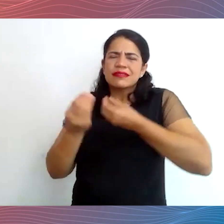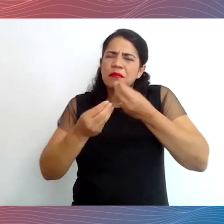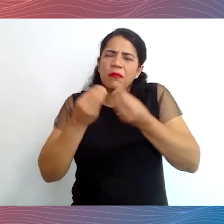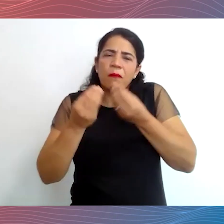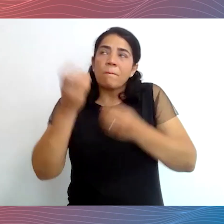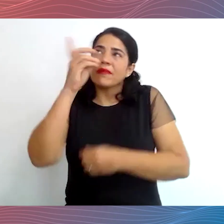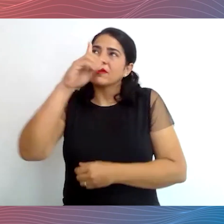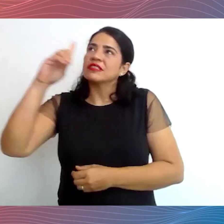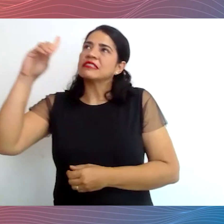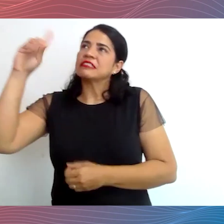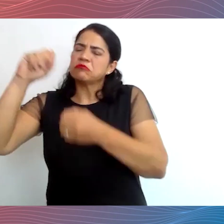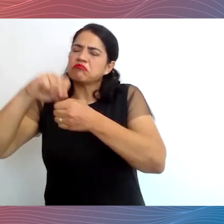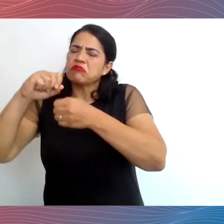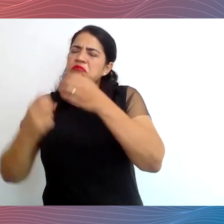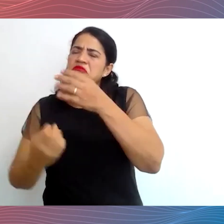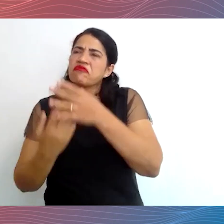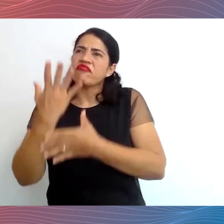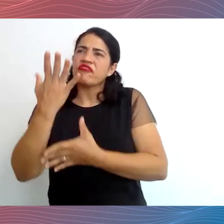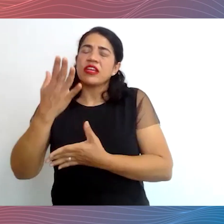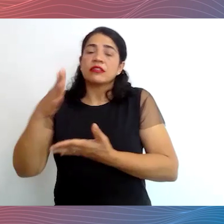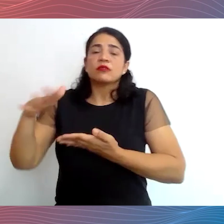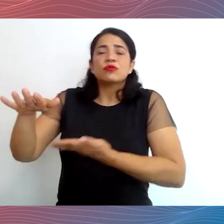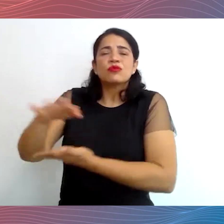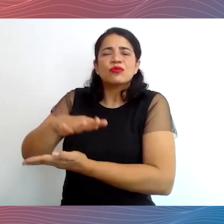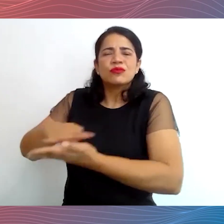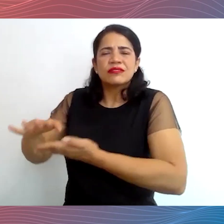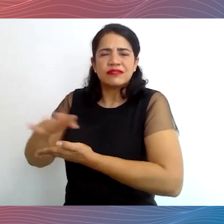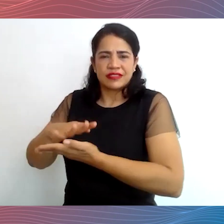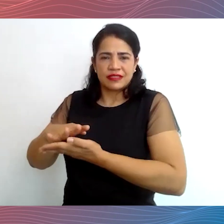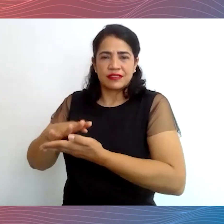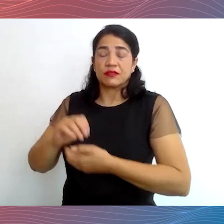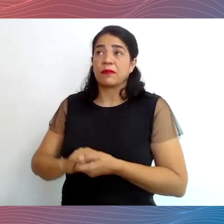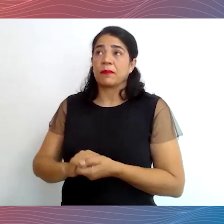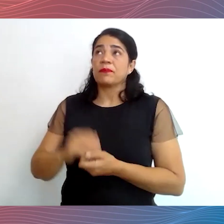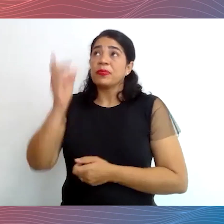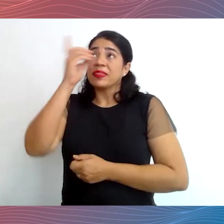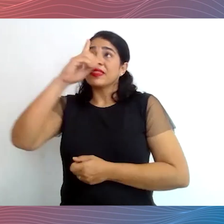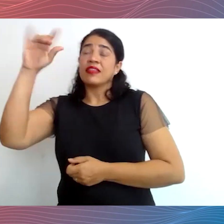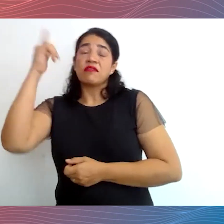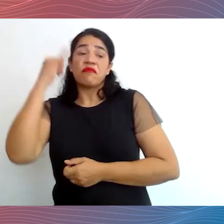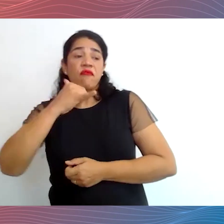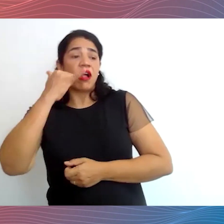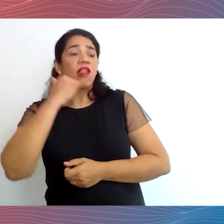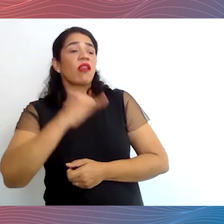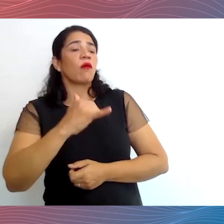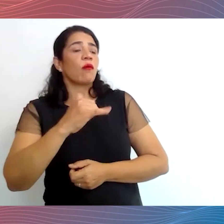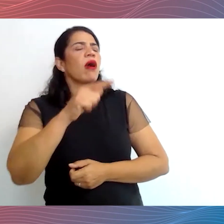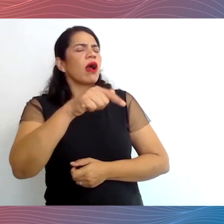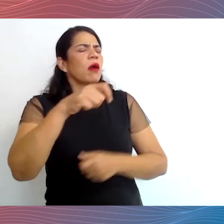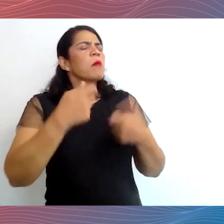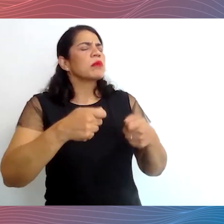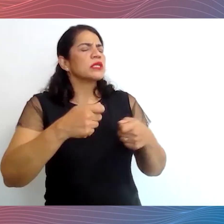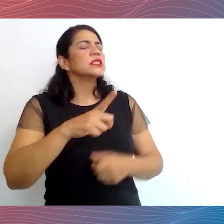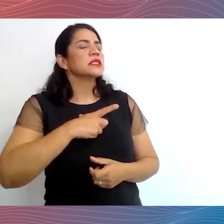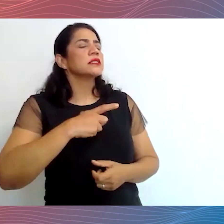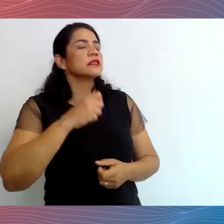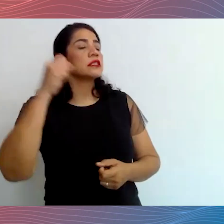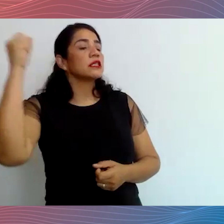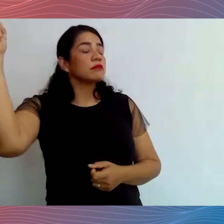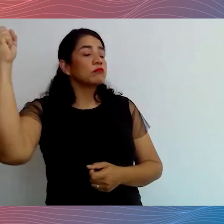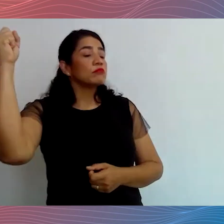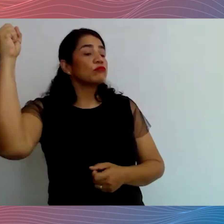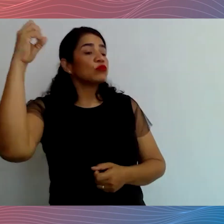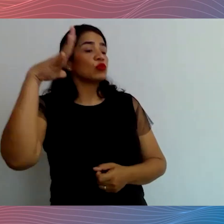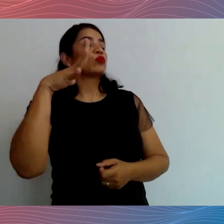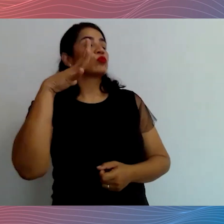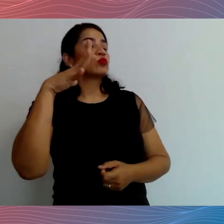Deus disse: haja luz, e houve luz. Tudo acontece pela palavra. E João capítulo 1,